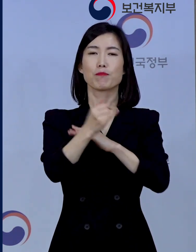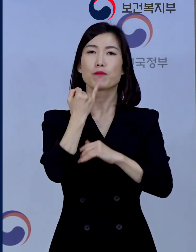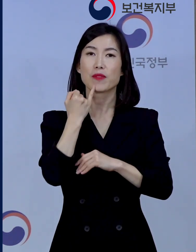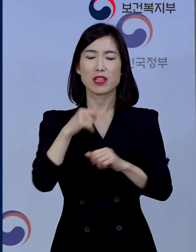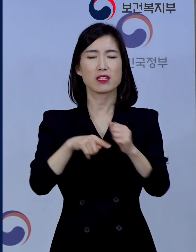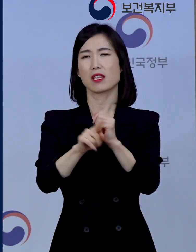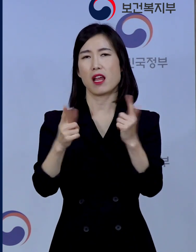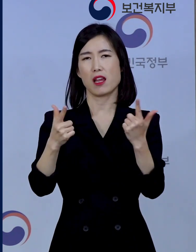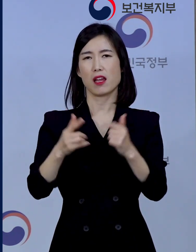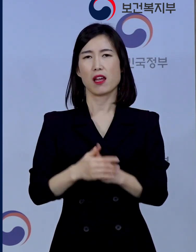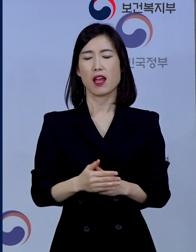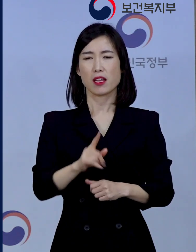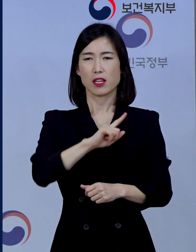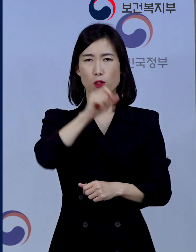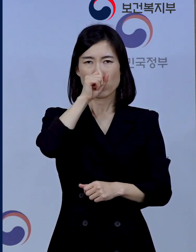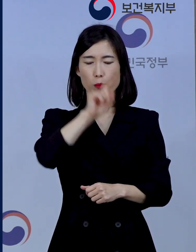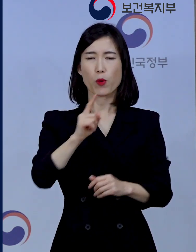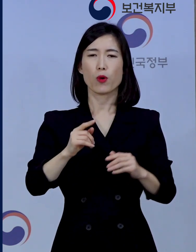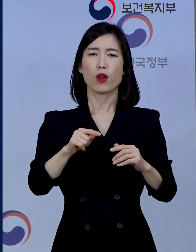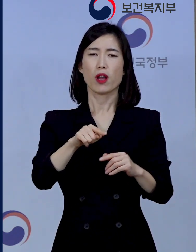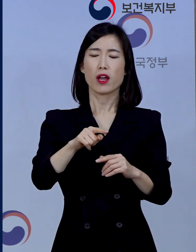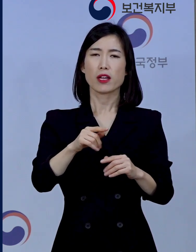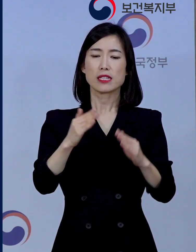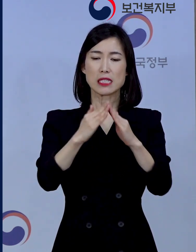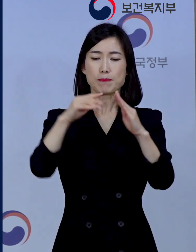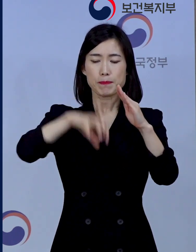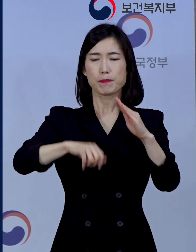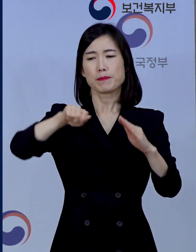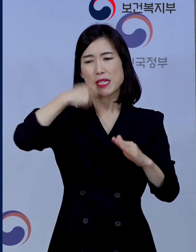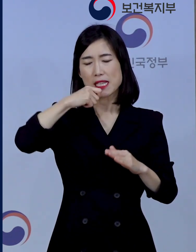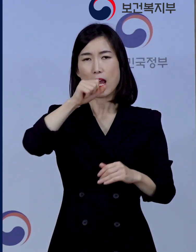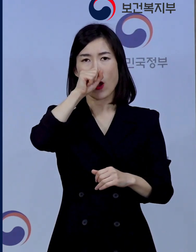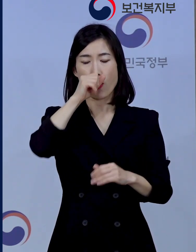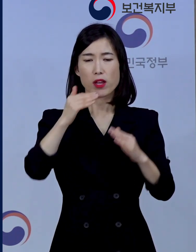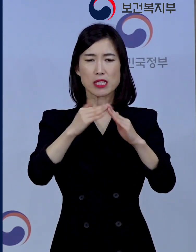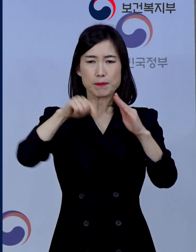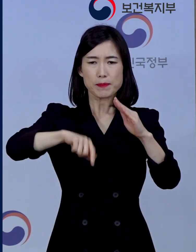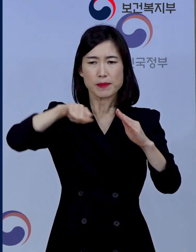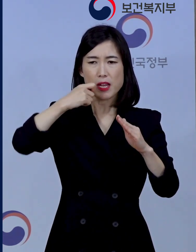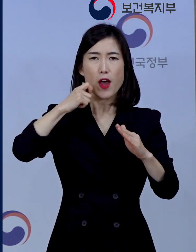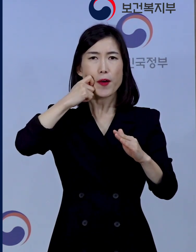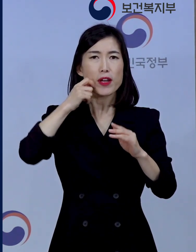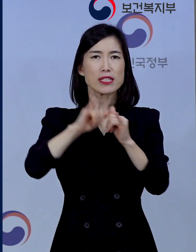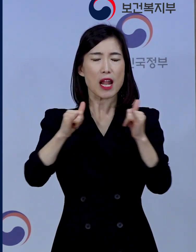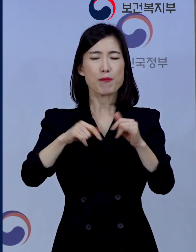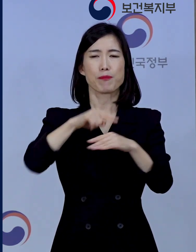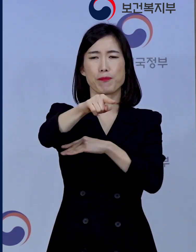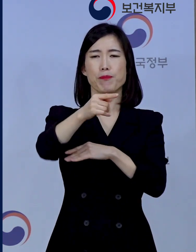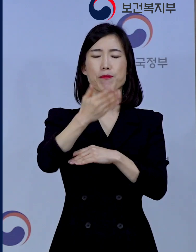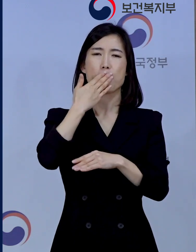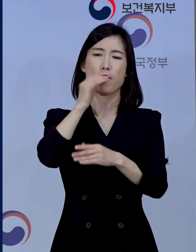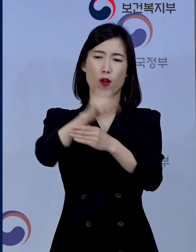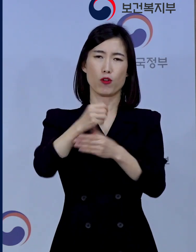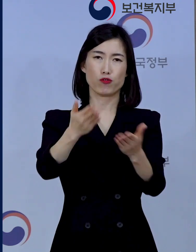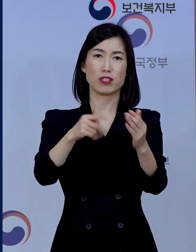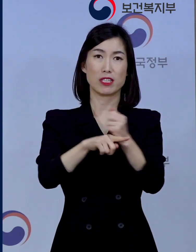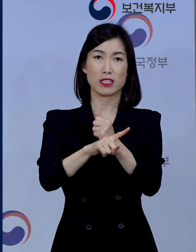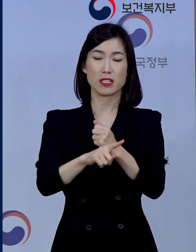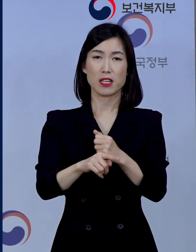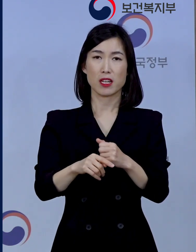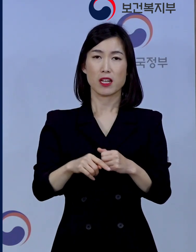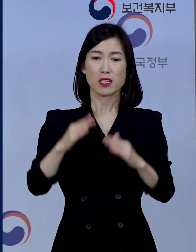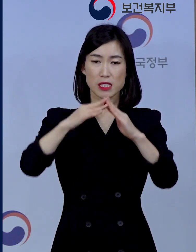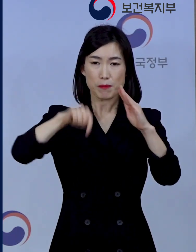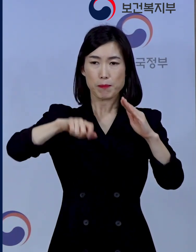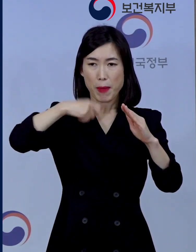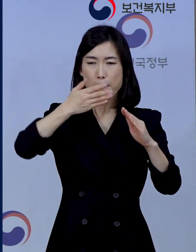아닙니다. 집에서 식사를 하기 어려운 분들을 위해 식사를 허용하는 것이며 그 외 분들은 가급적